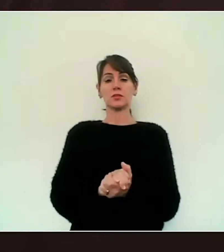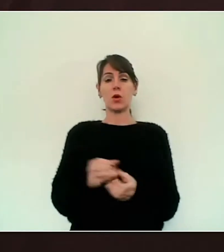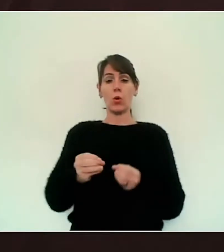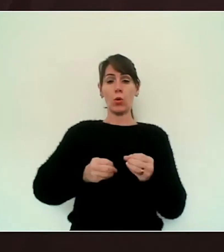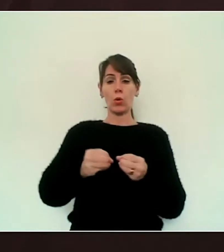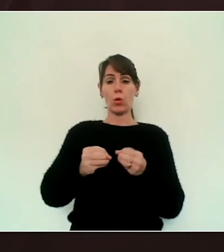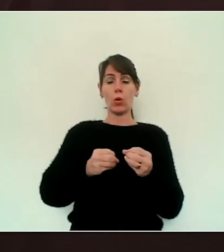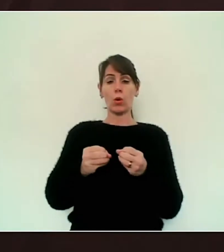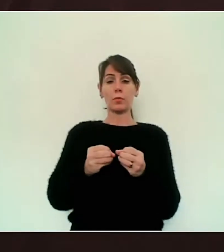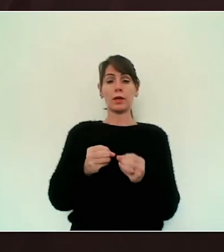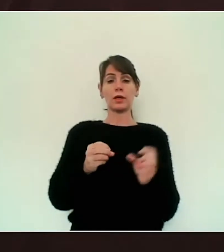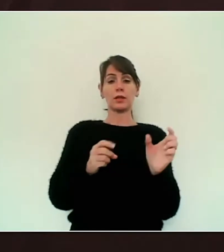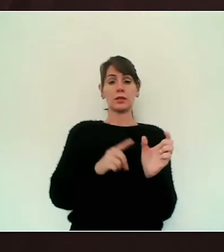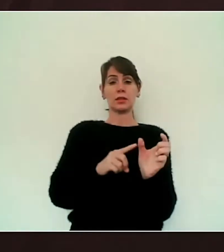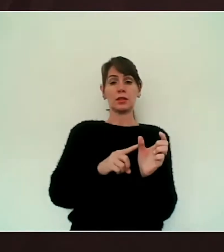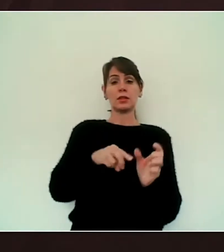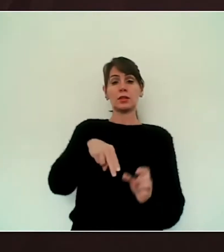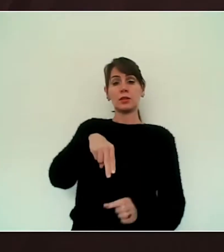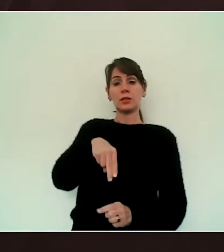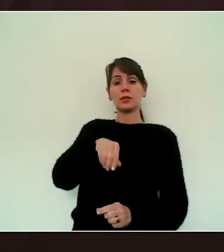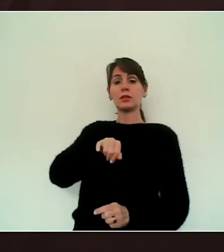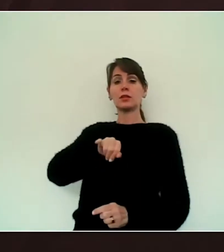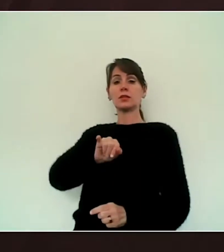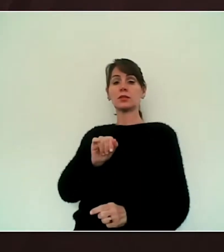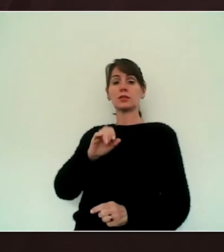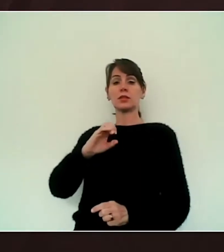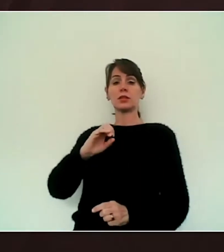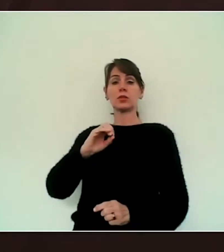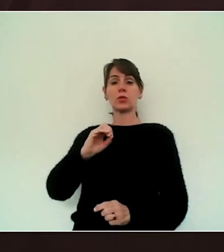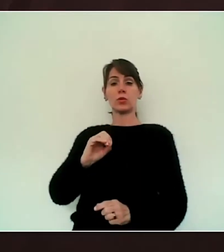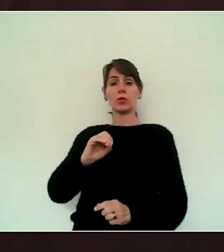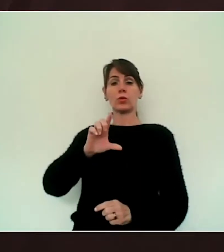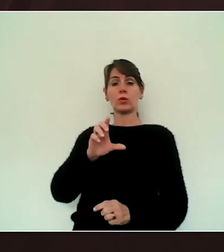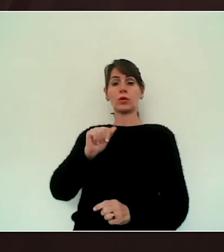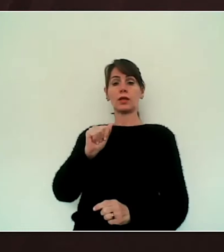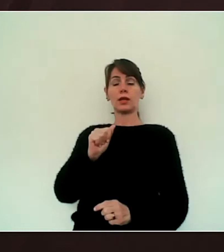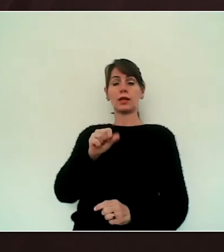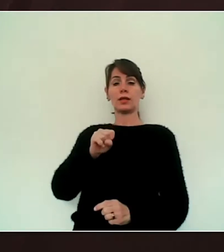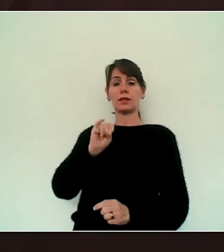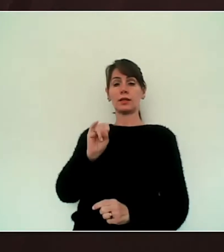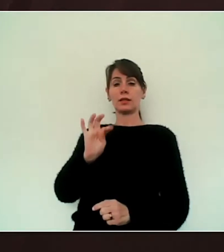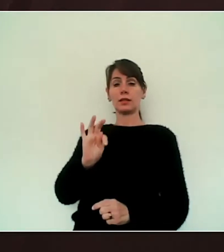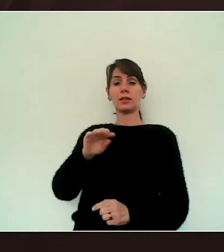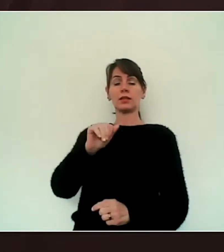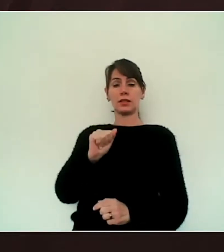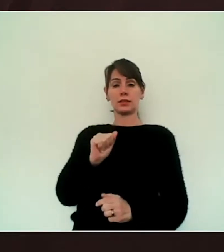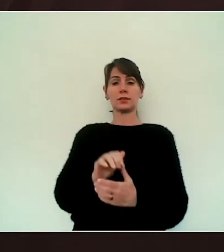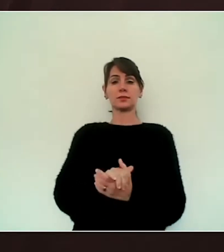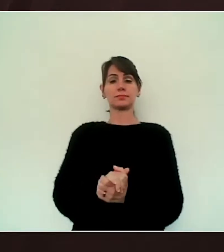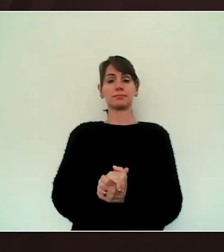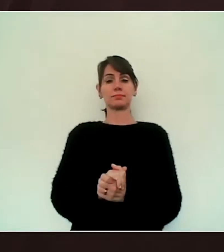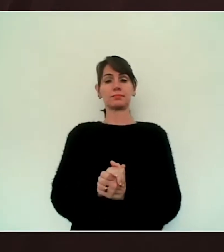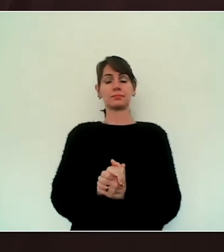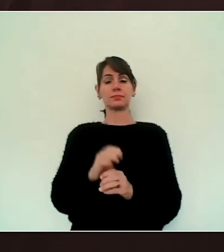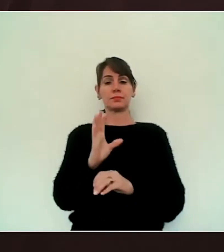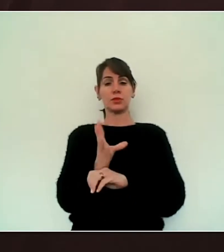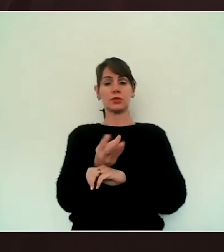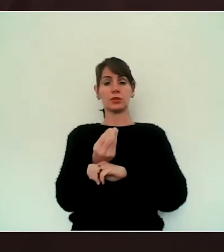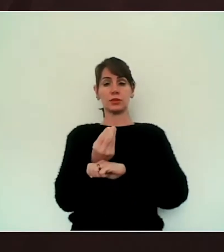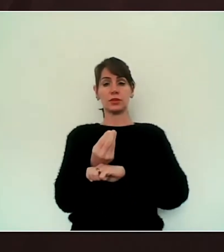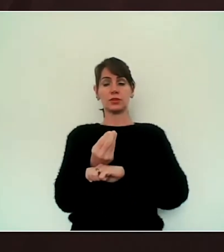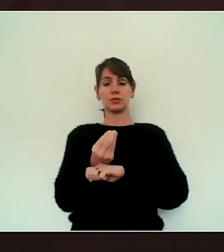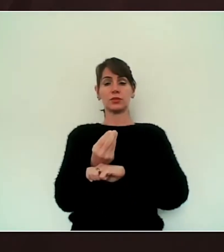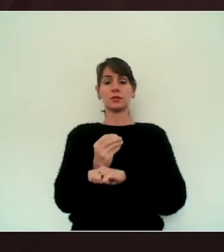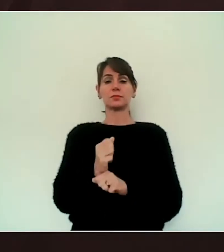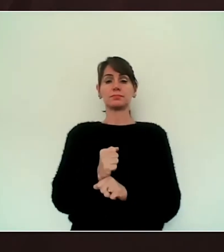eu também odeio. Então, a primeira igreja, a igreja em Éfeso, eles odiavam